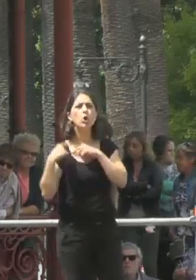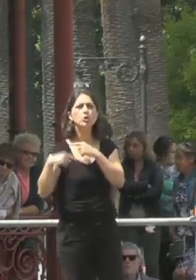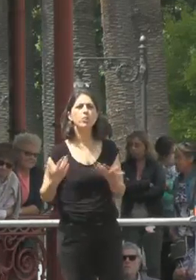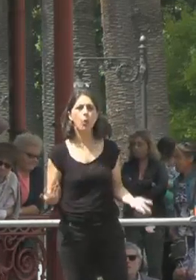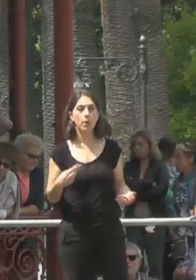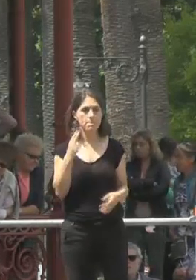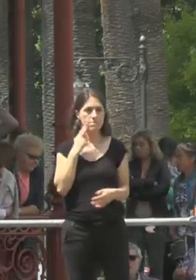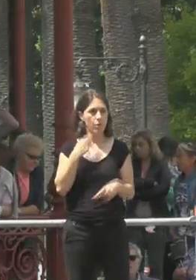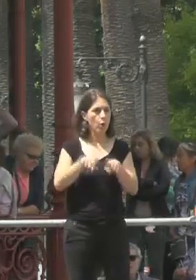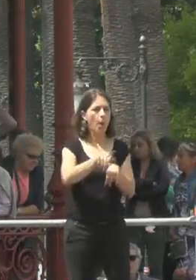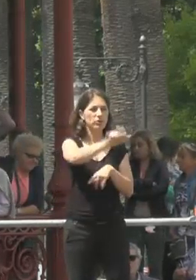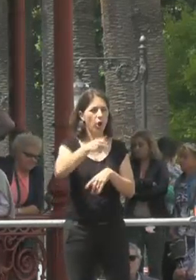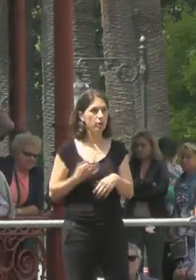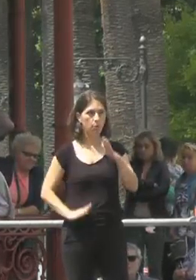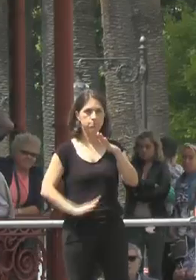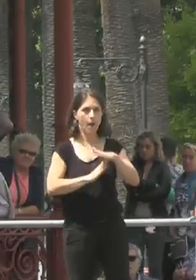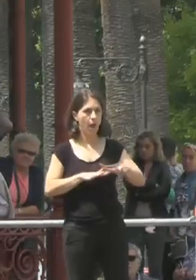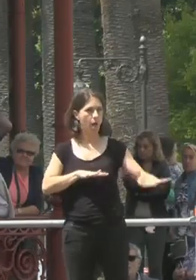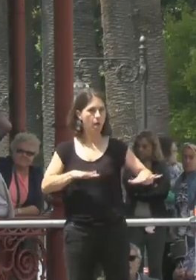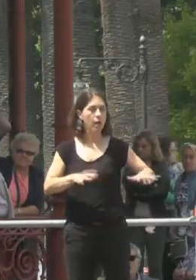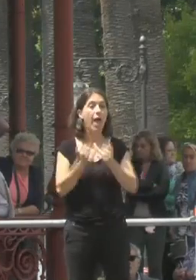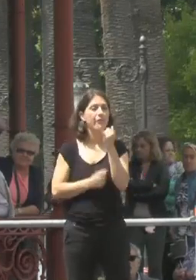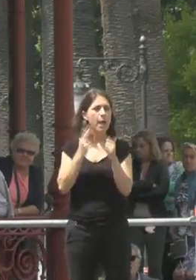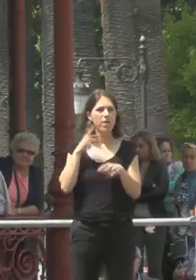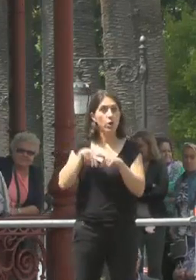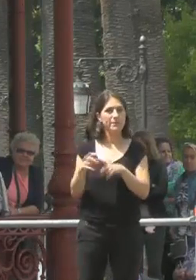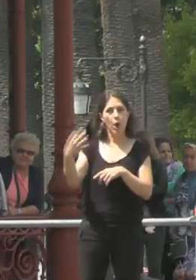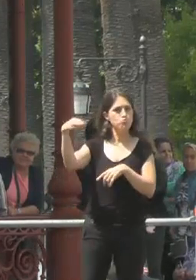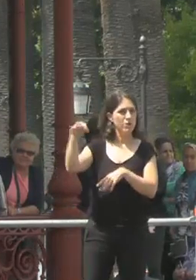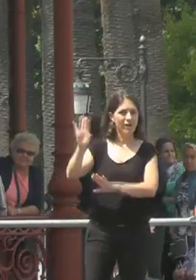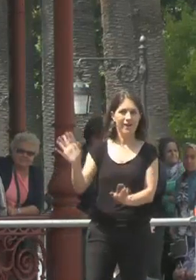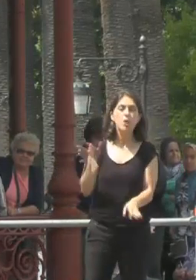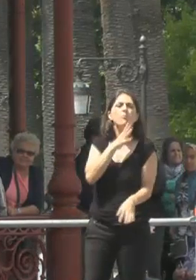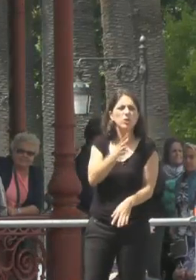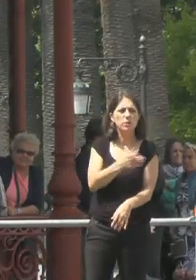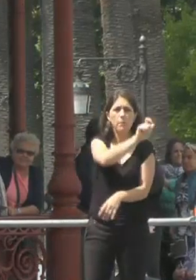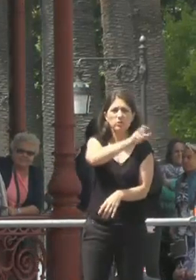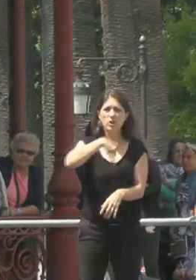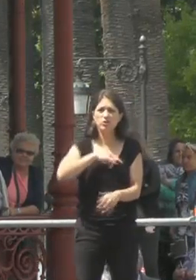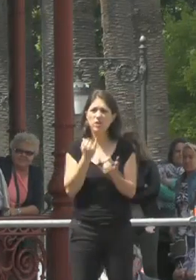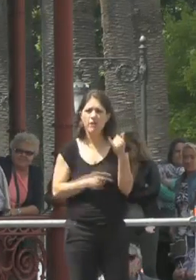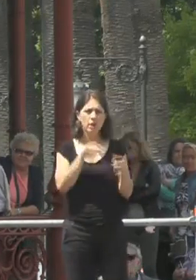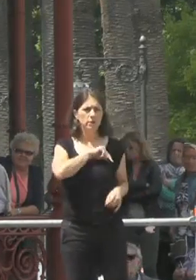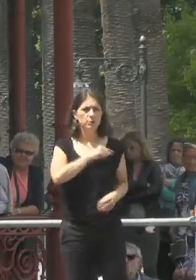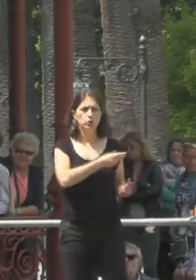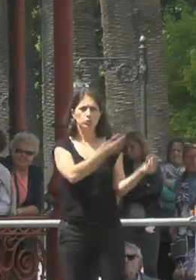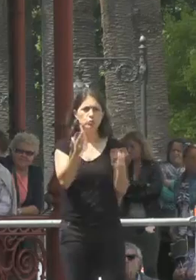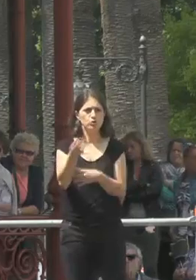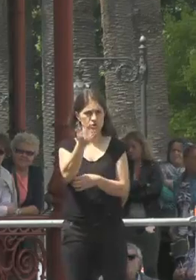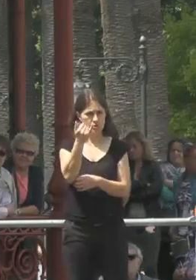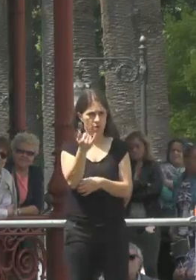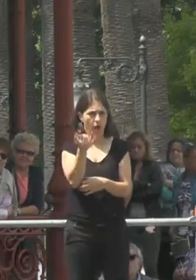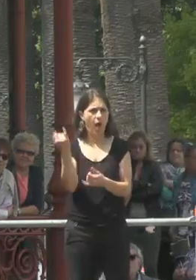para paralizar al pueblo. El miedo es la única herramienta que les queda. ¿Por qué? Porque las personas podemos tener muchos sentimientos. Podemos estar